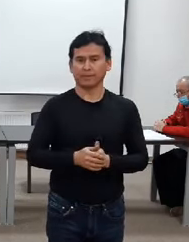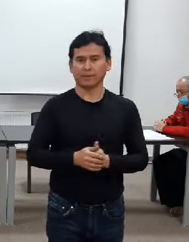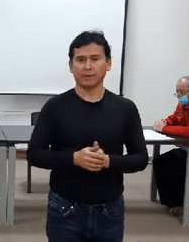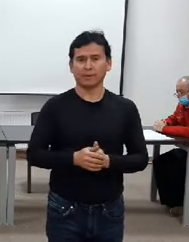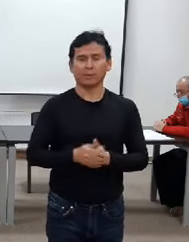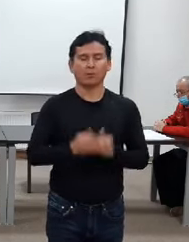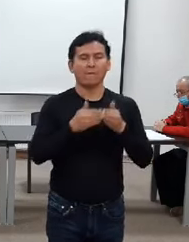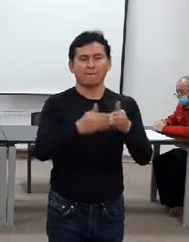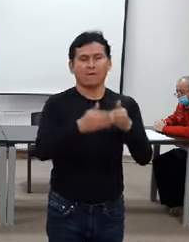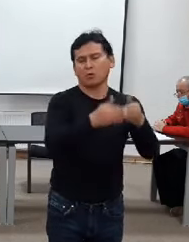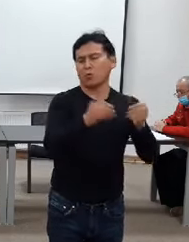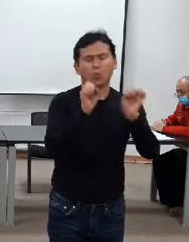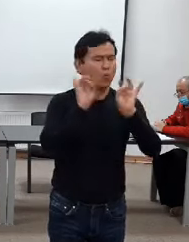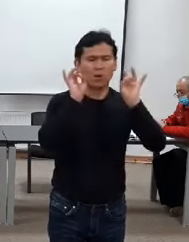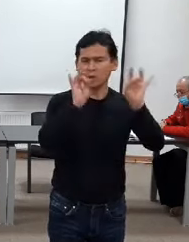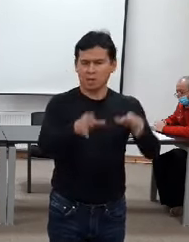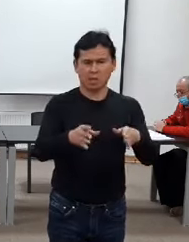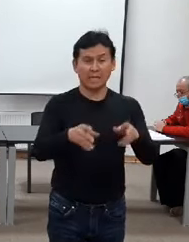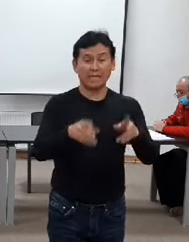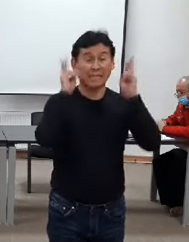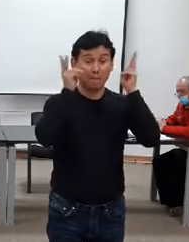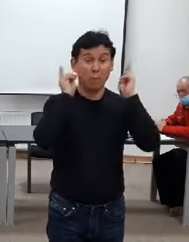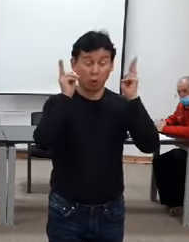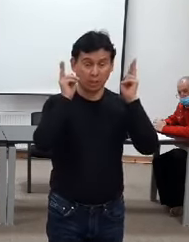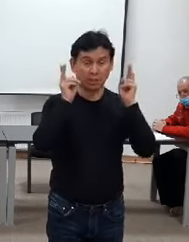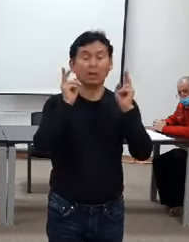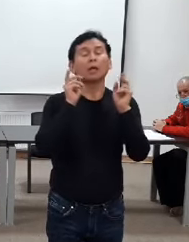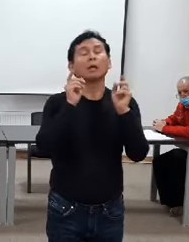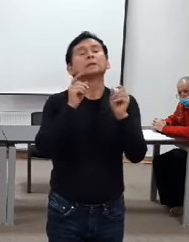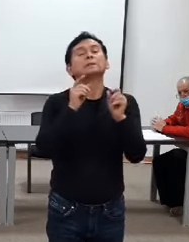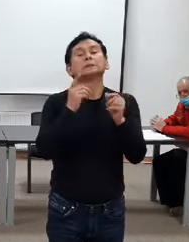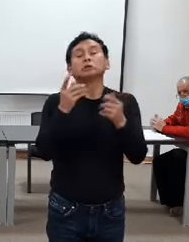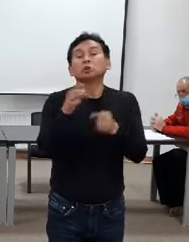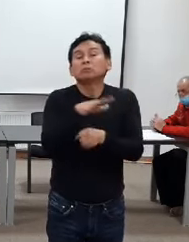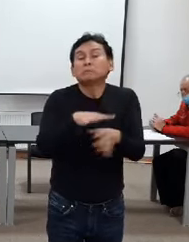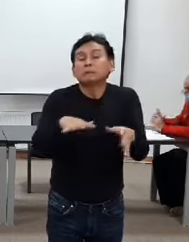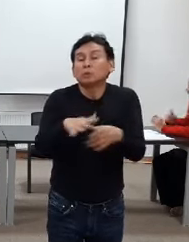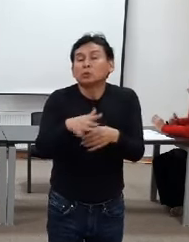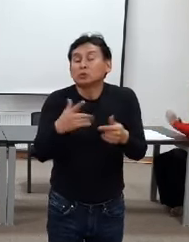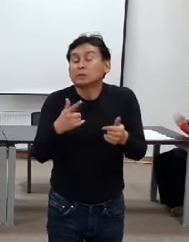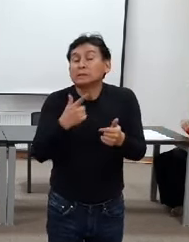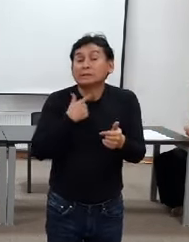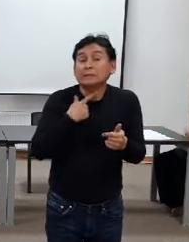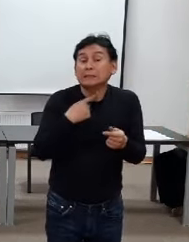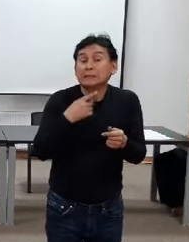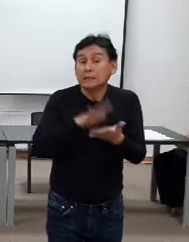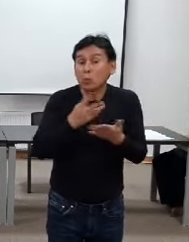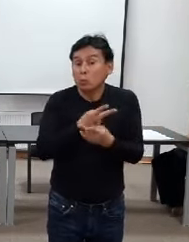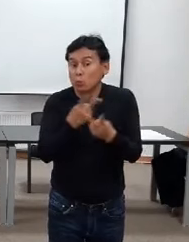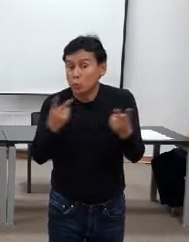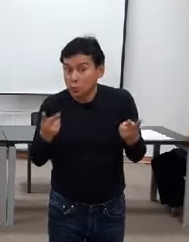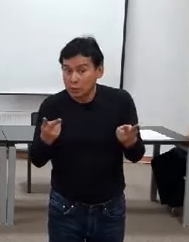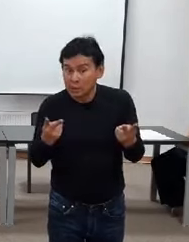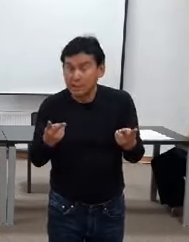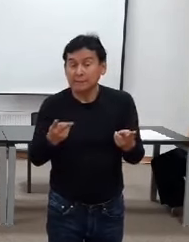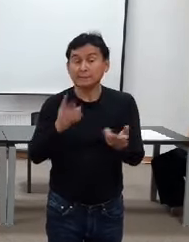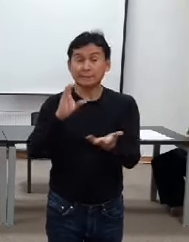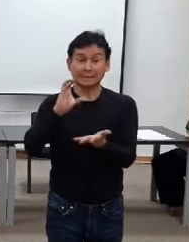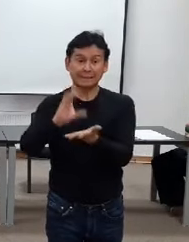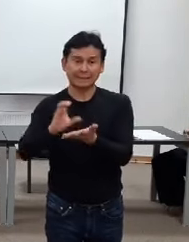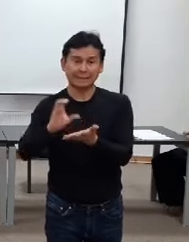un crucero, cualquier medio de transporte en el cual haya sucedido un evento de interés de salud pública, si el